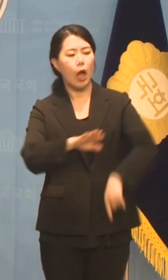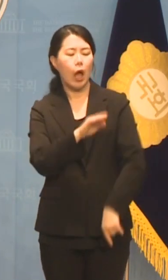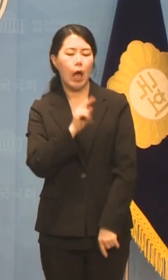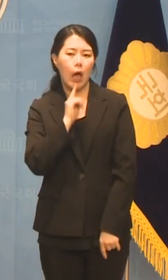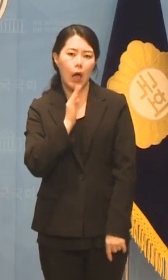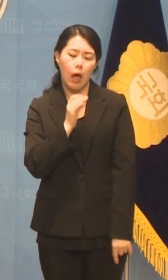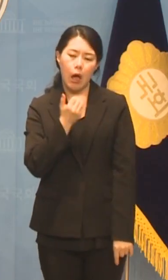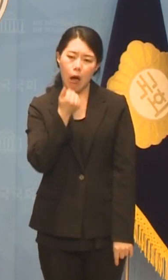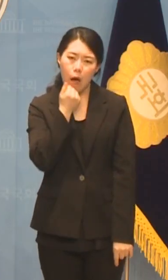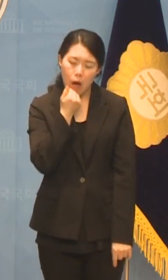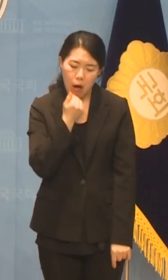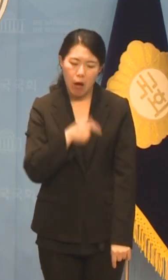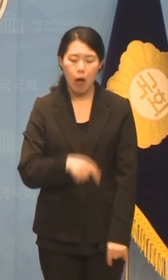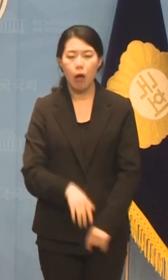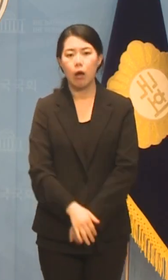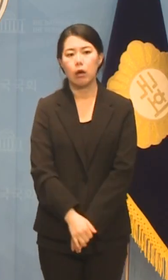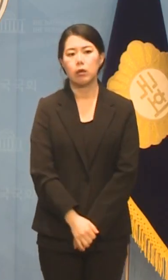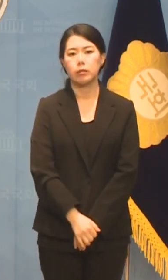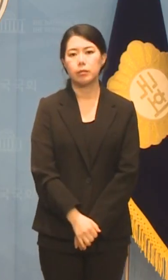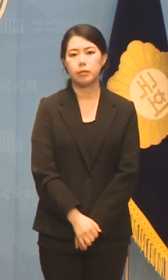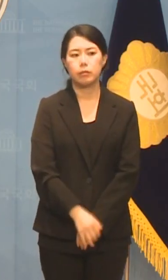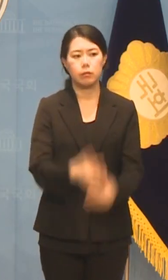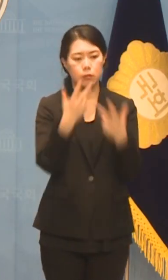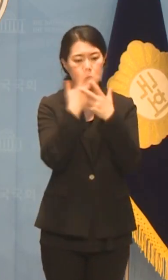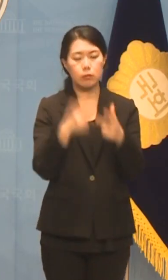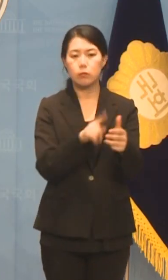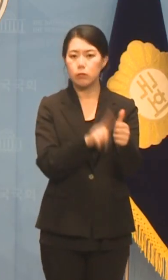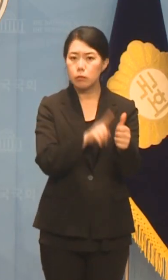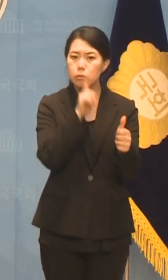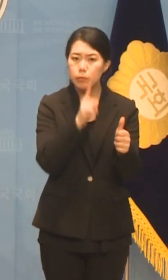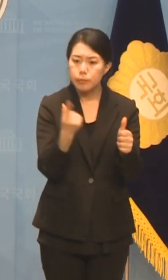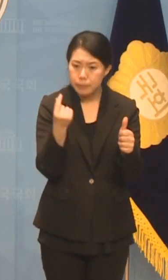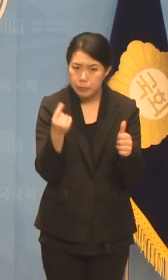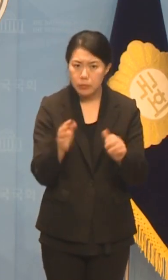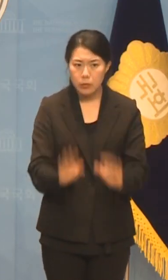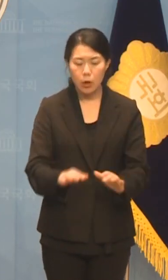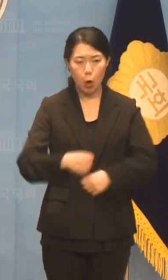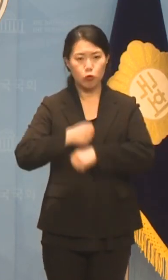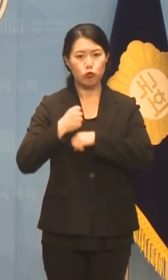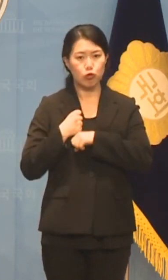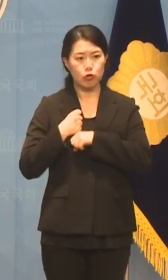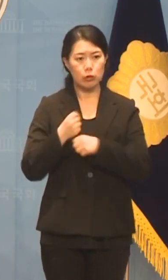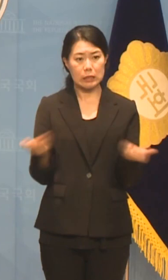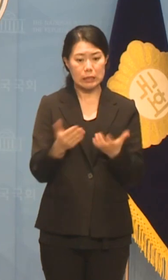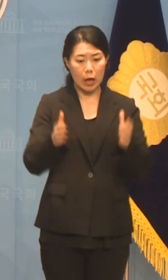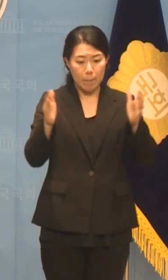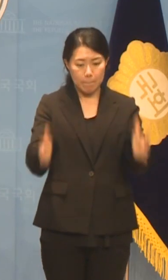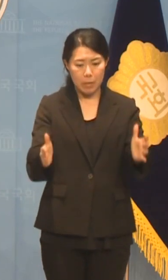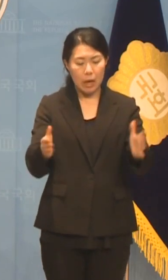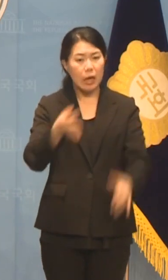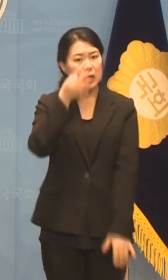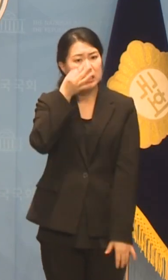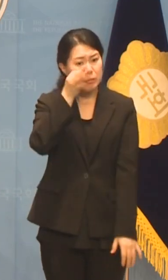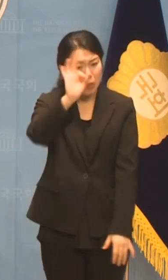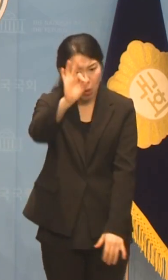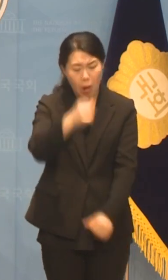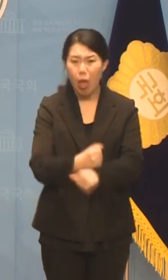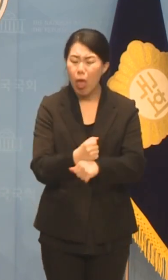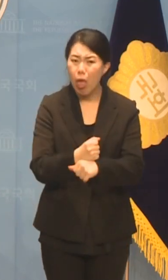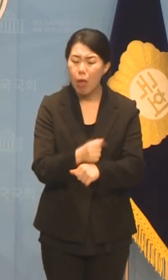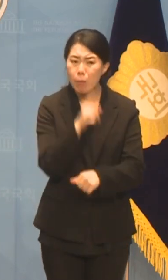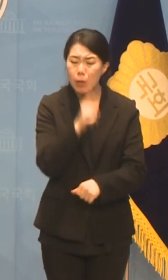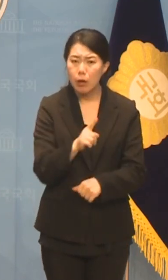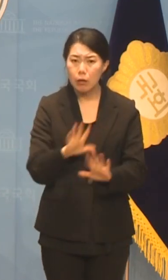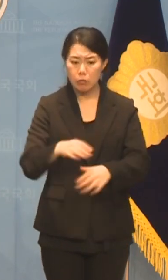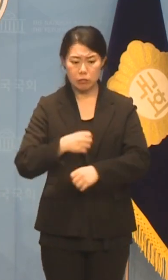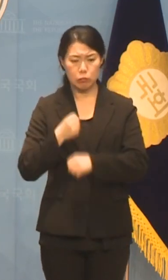금치 못할 지경입니다. 이재명 후보의 주장대로 병 복무 기간을 10개월로 줄이자는 것은